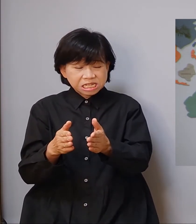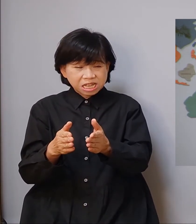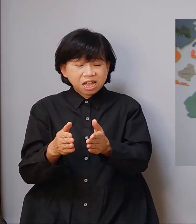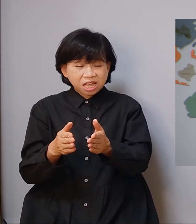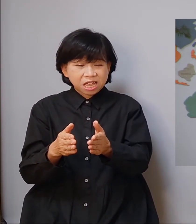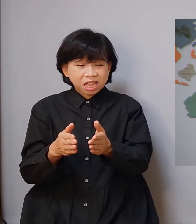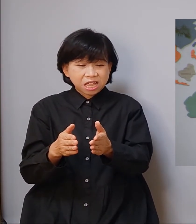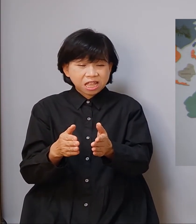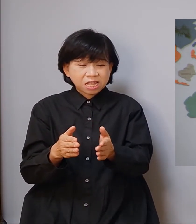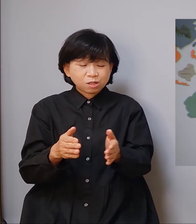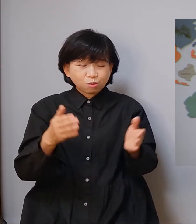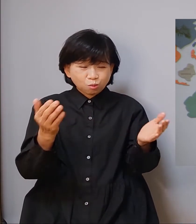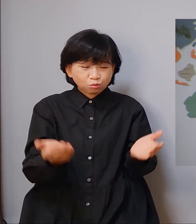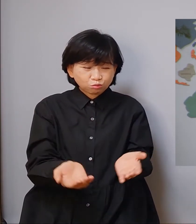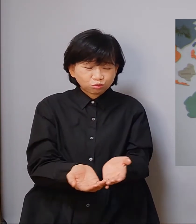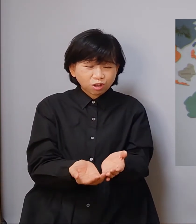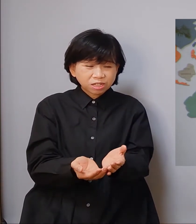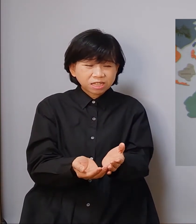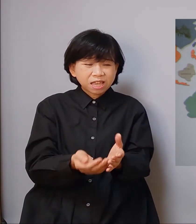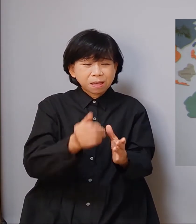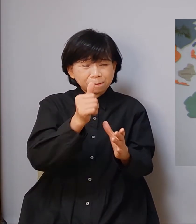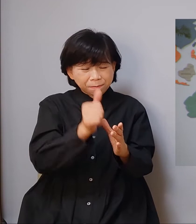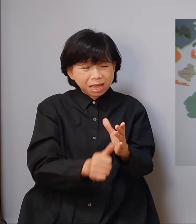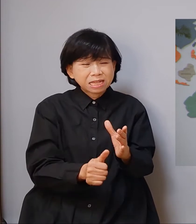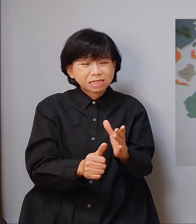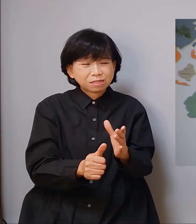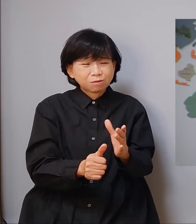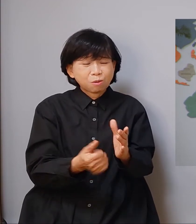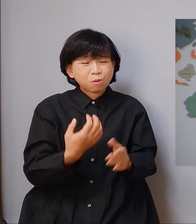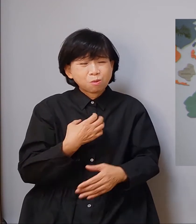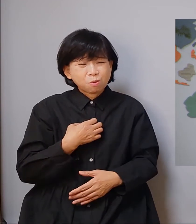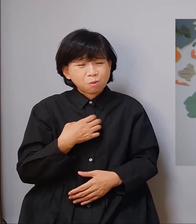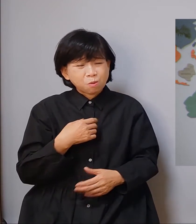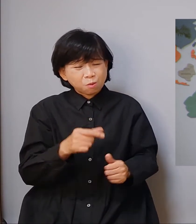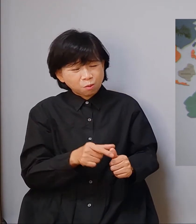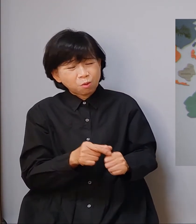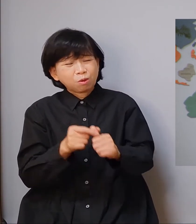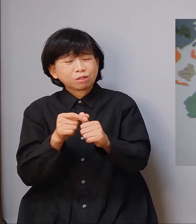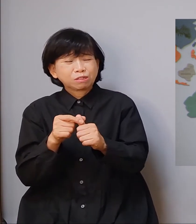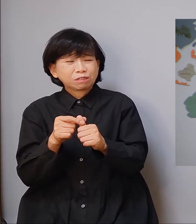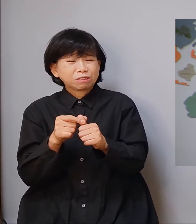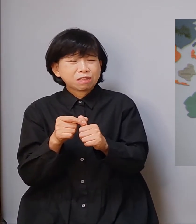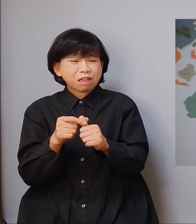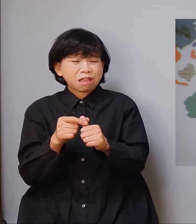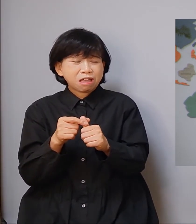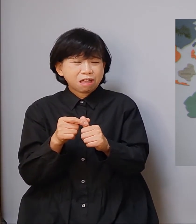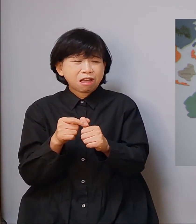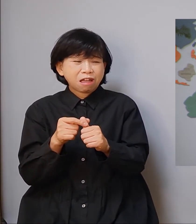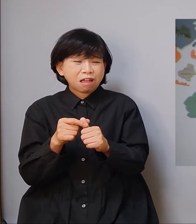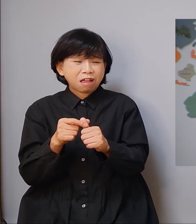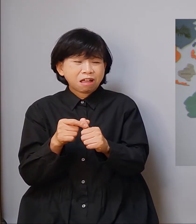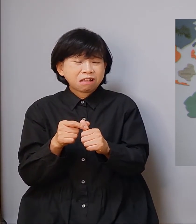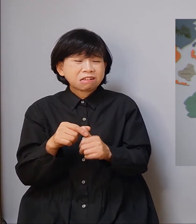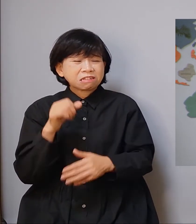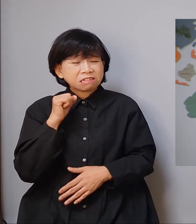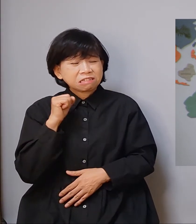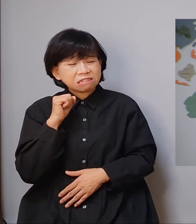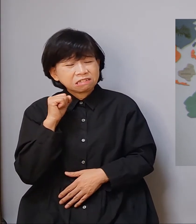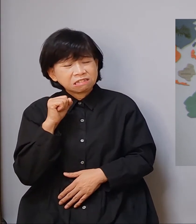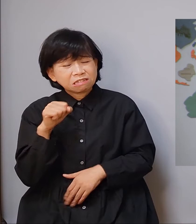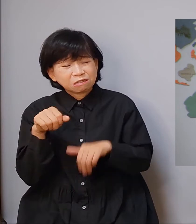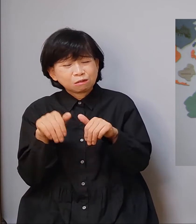구덩이에 빠지는 길일지라도, 겨우겨우 위기에서 건져내었는데 사막을 질질 끌려